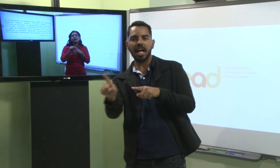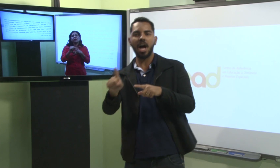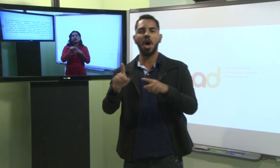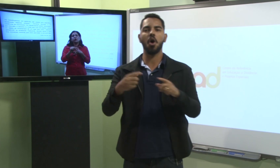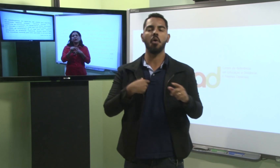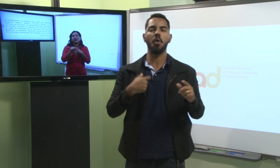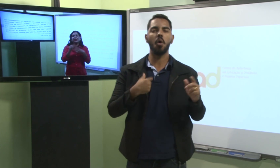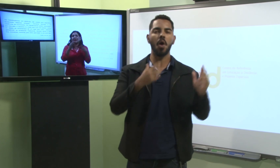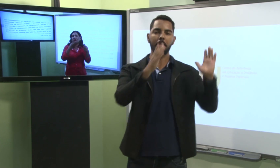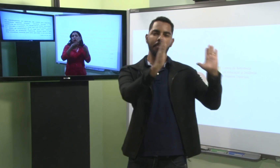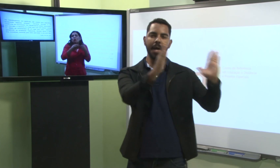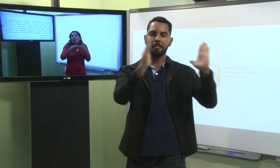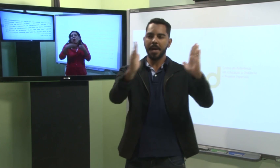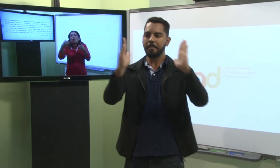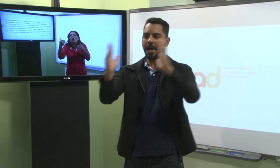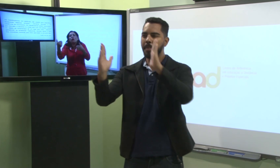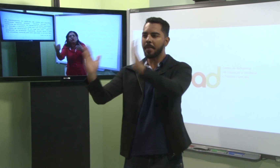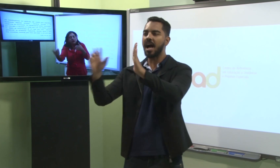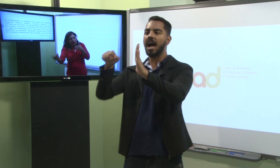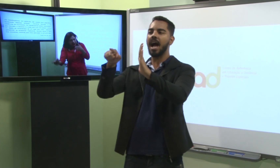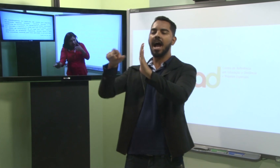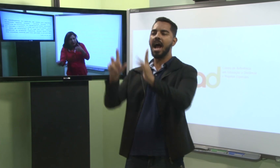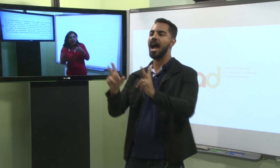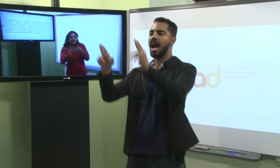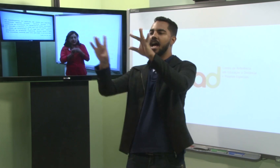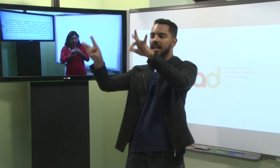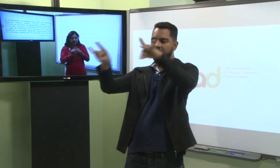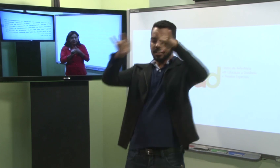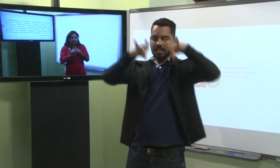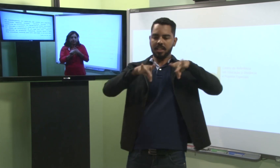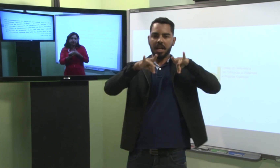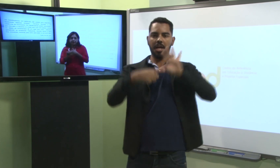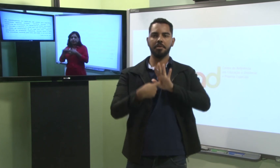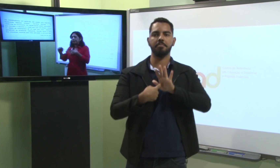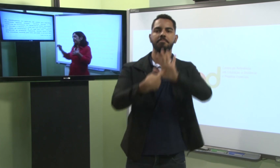as relações que uma cena tem com uma outra determinada cena.